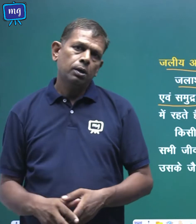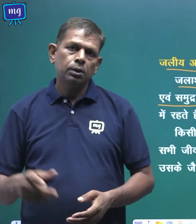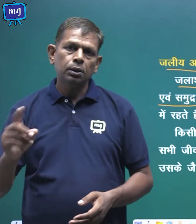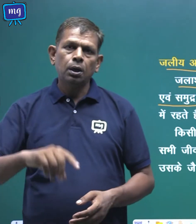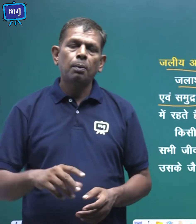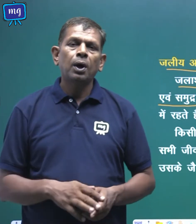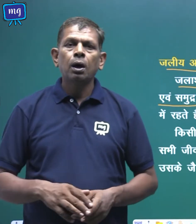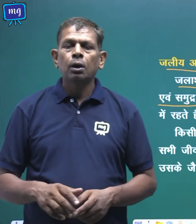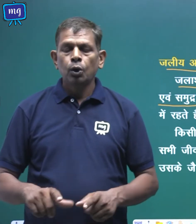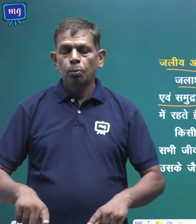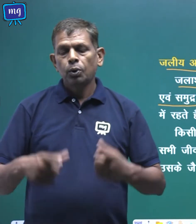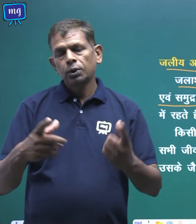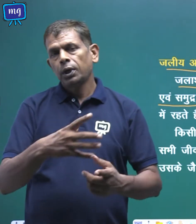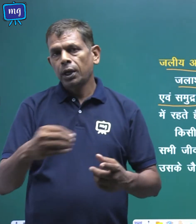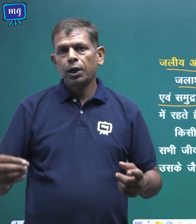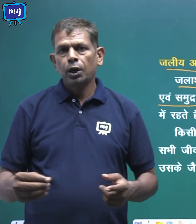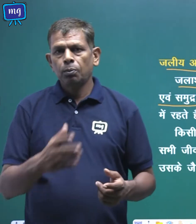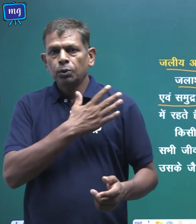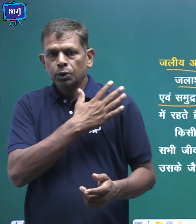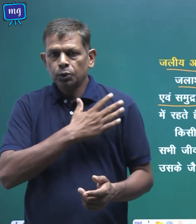जहाँ पौधे एवं जंतु